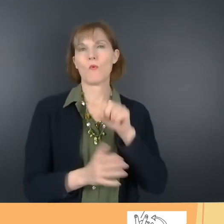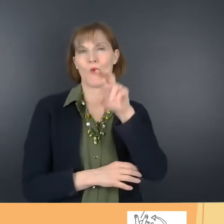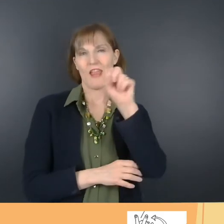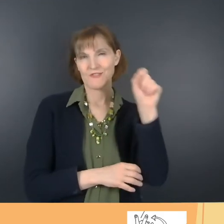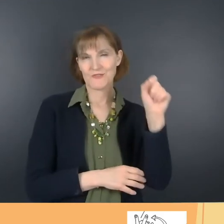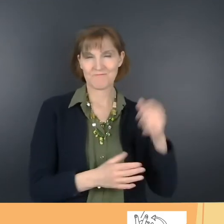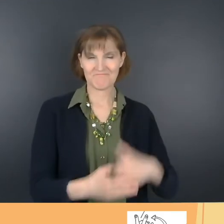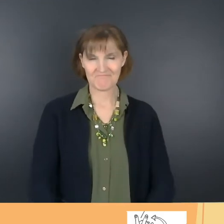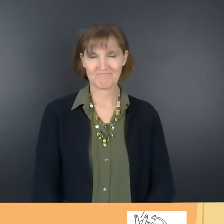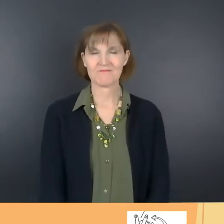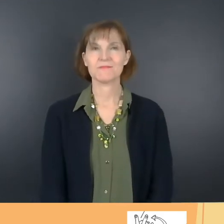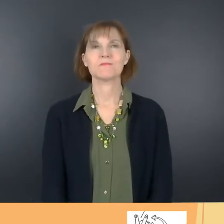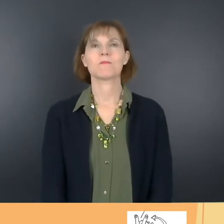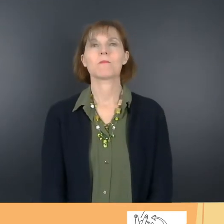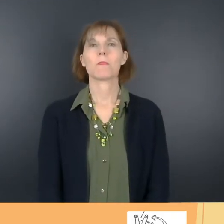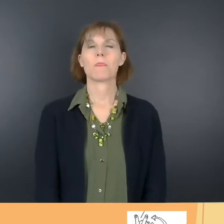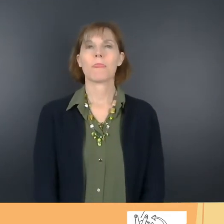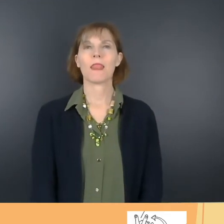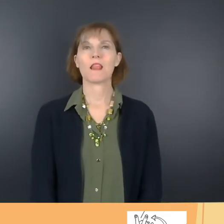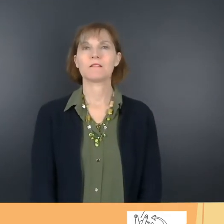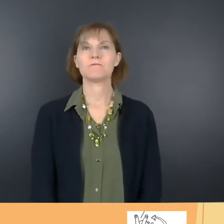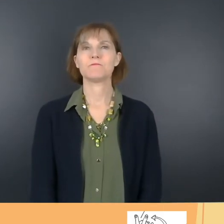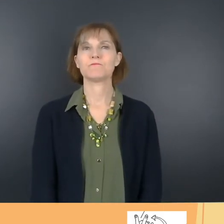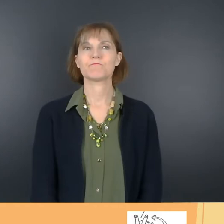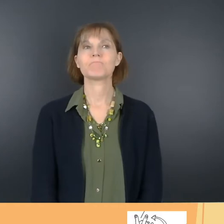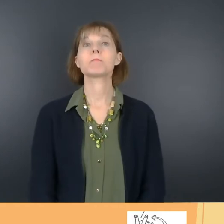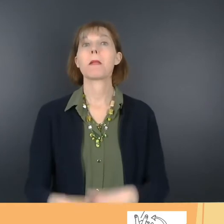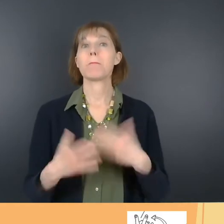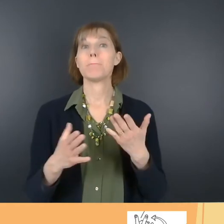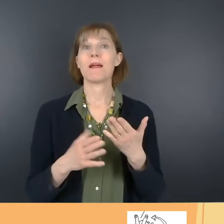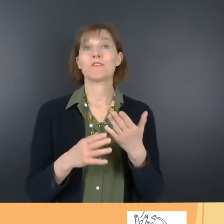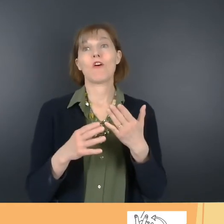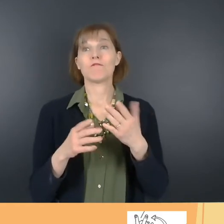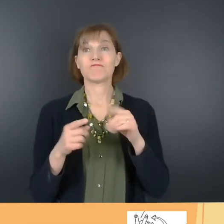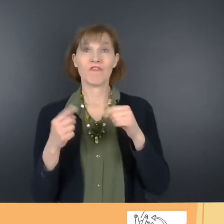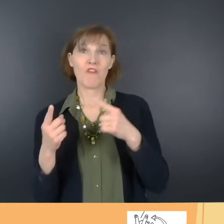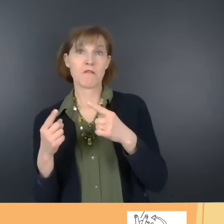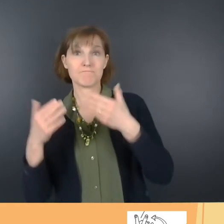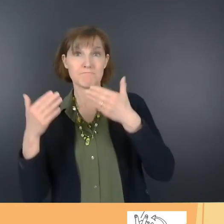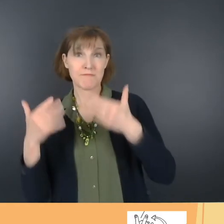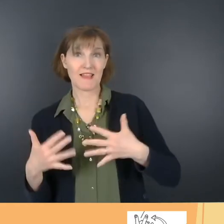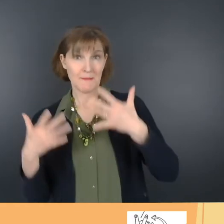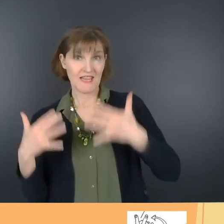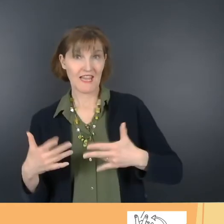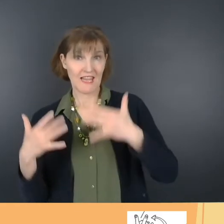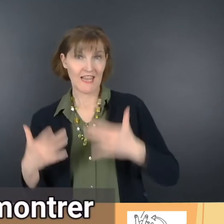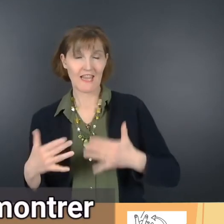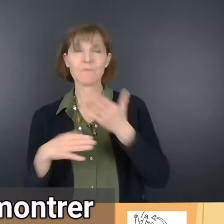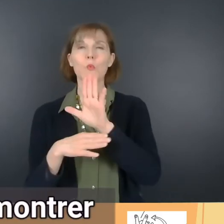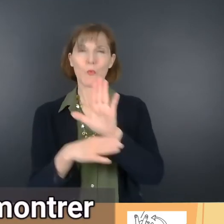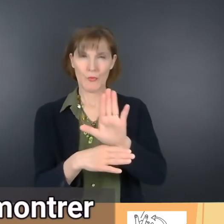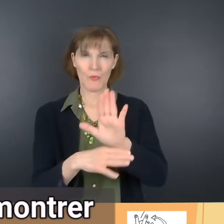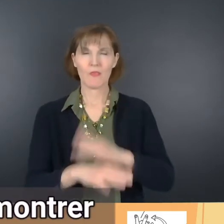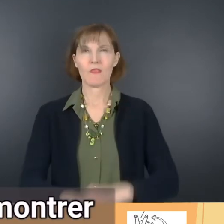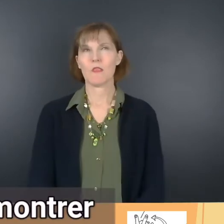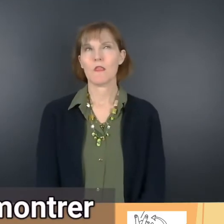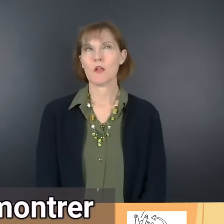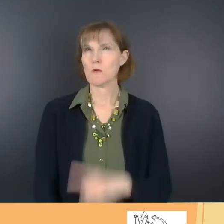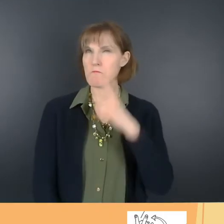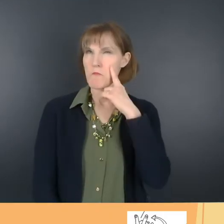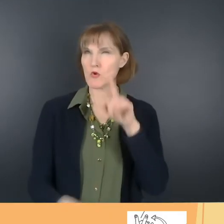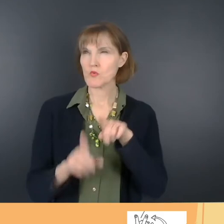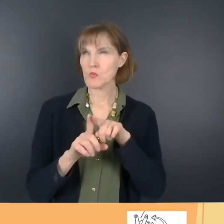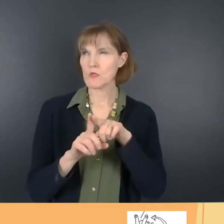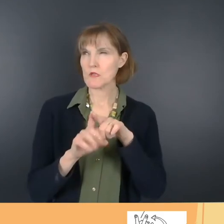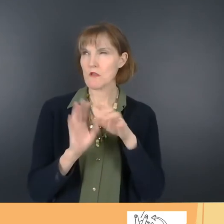mains. Donc, voilà pour le voyage du petit pèlerin. Nous allons aller sur les mathématiques. Je vais vous montrer comment ça se